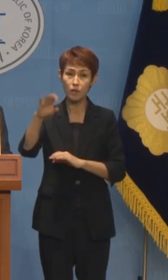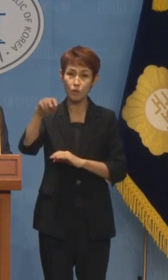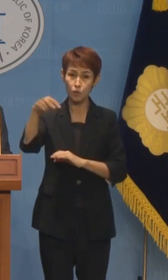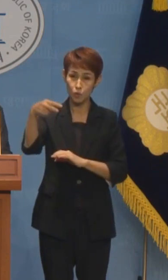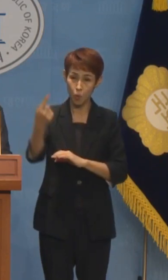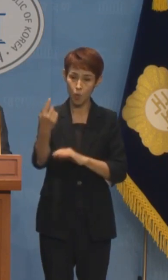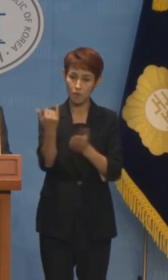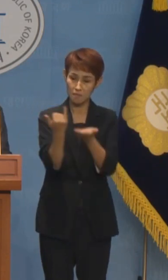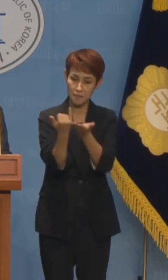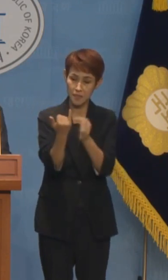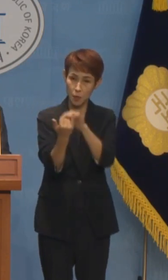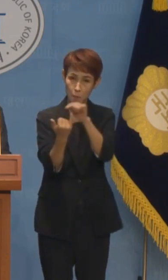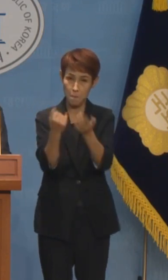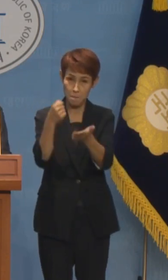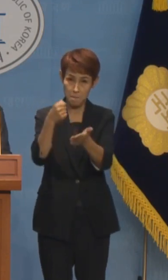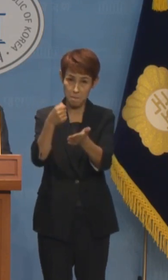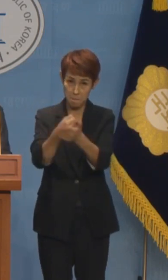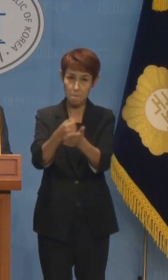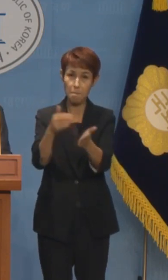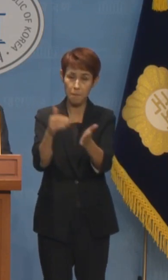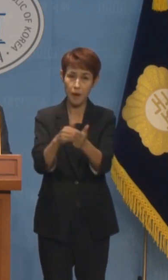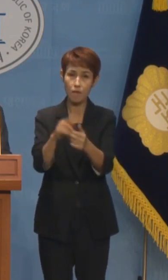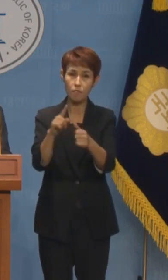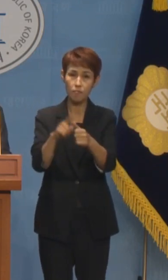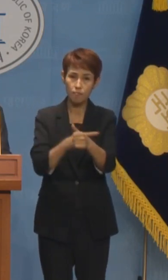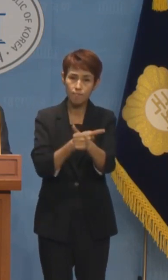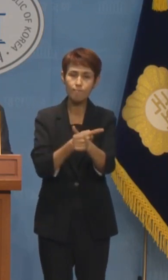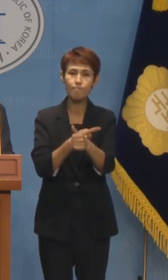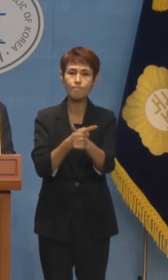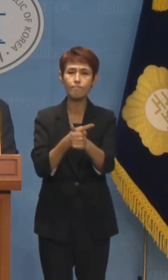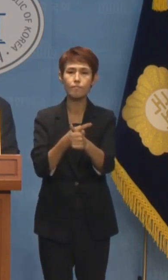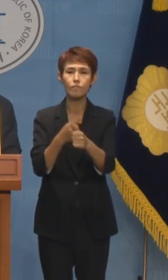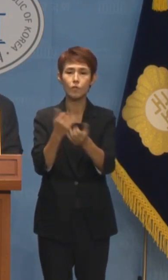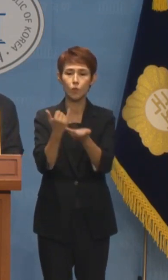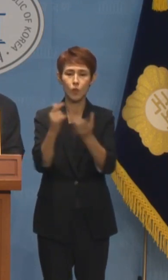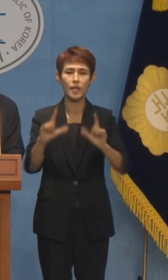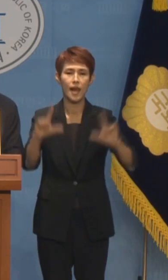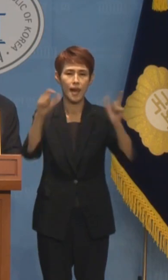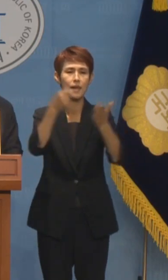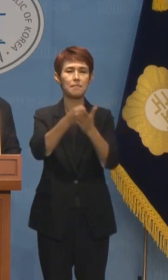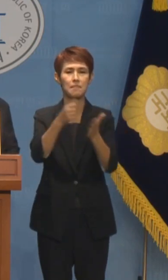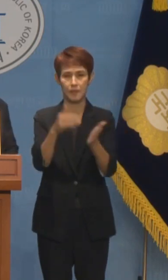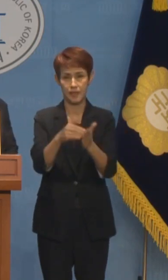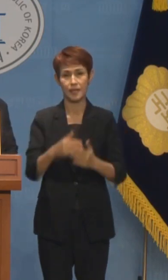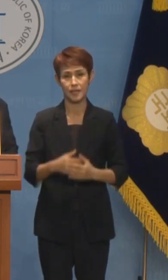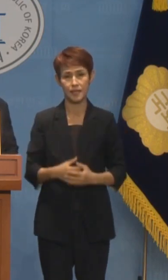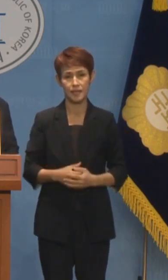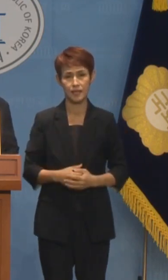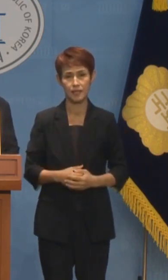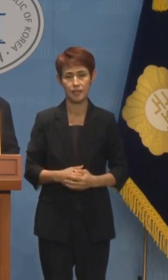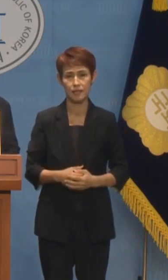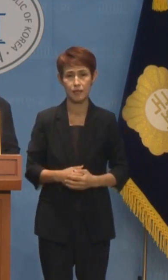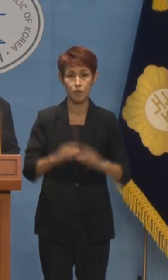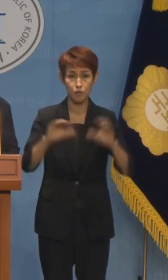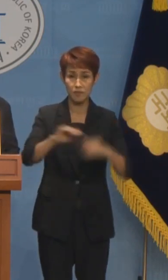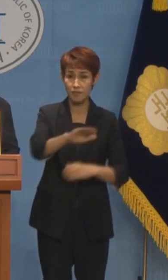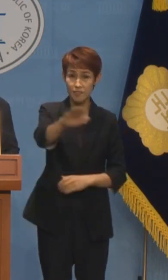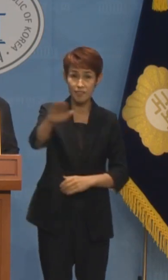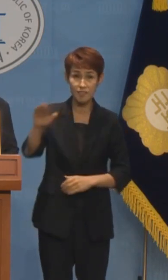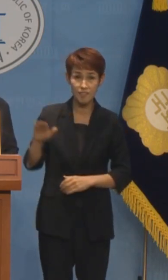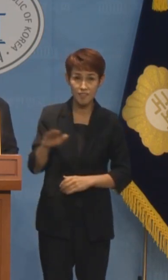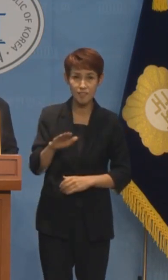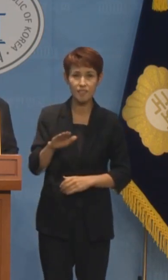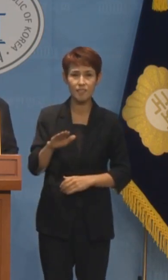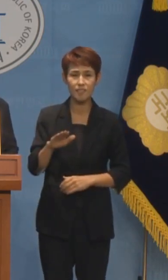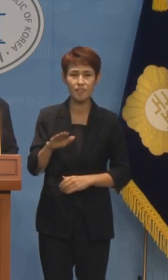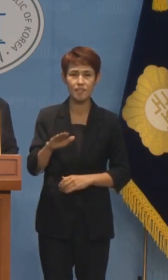지난 2000년 민간 단체가 노력을 해서 제정이 됐고 어 많은 국민들이 천만 설명을